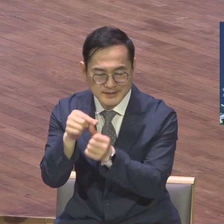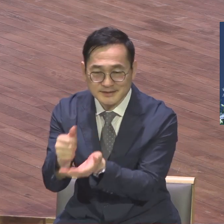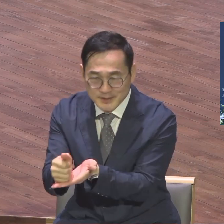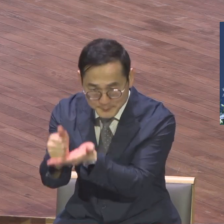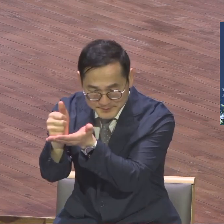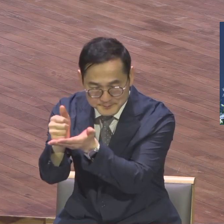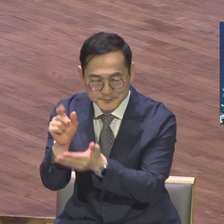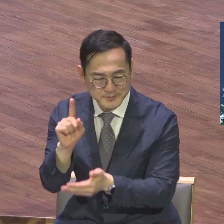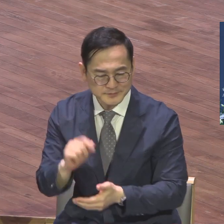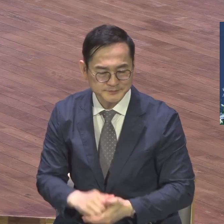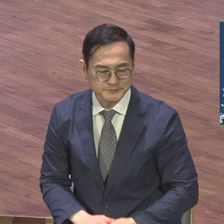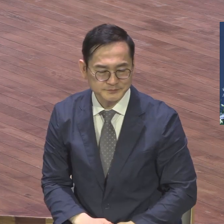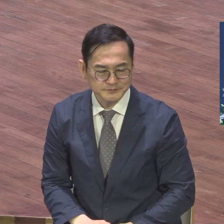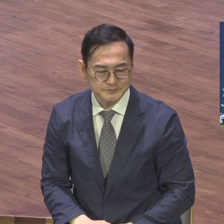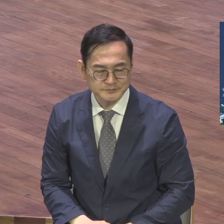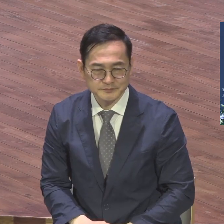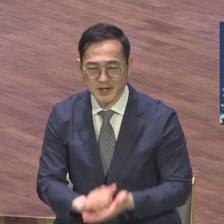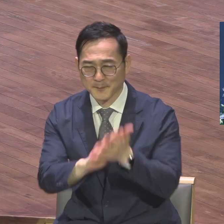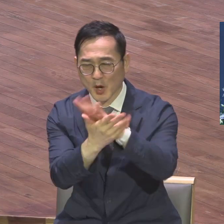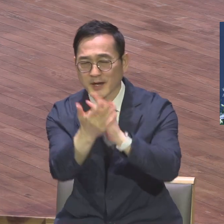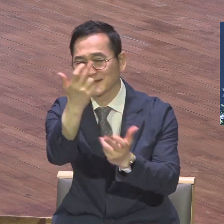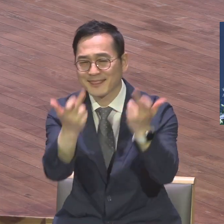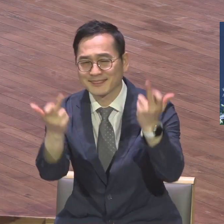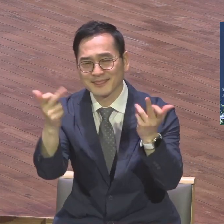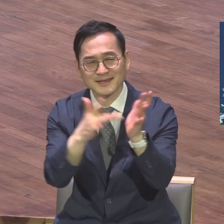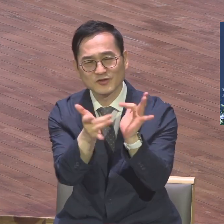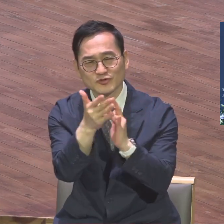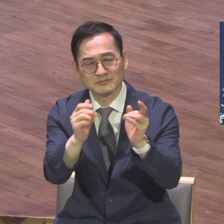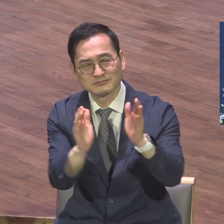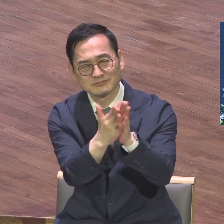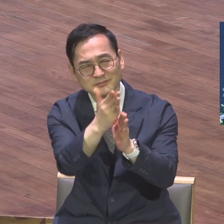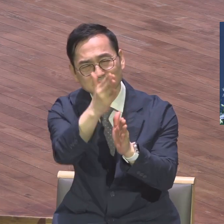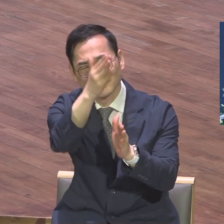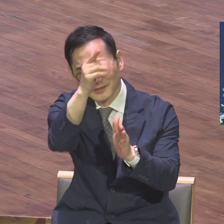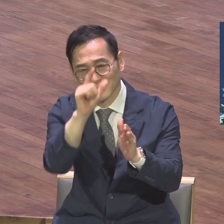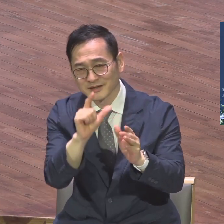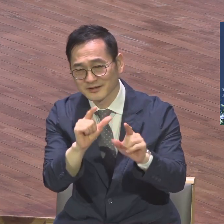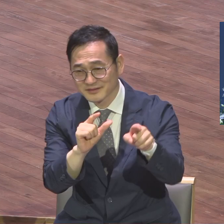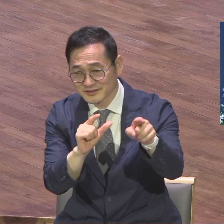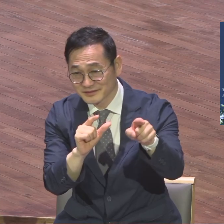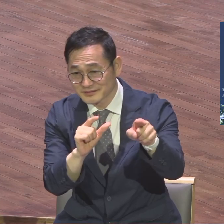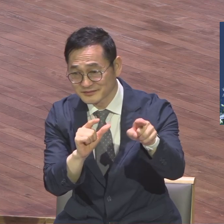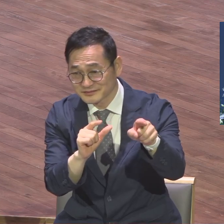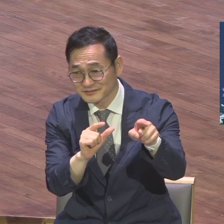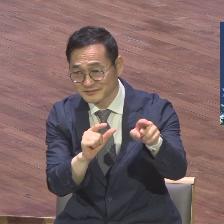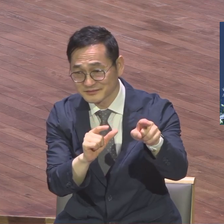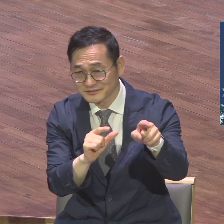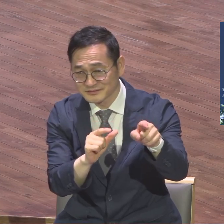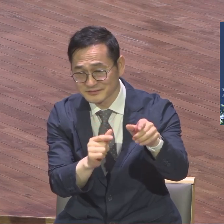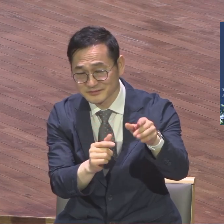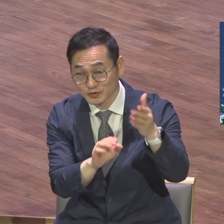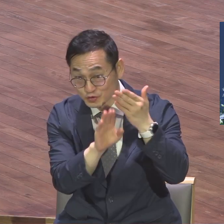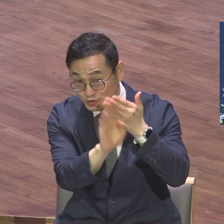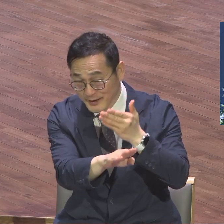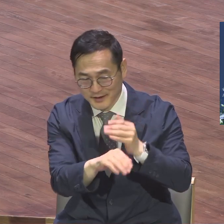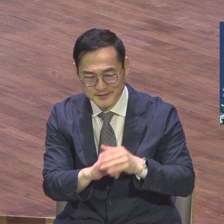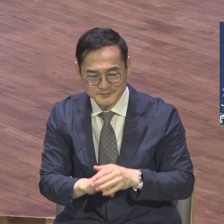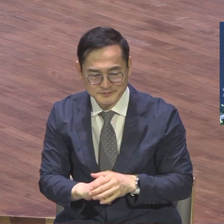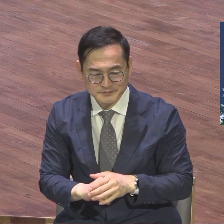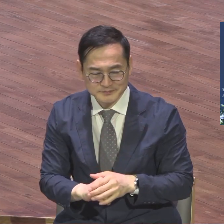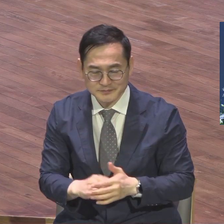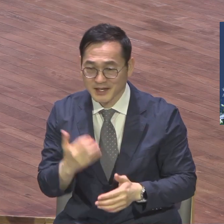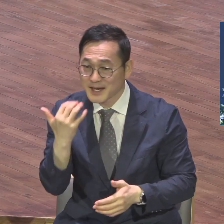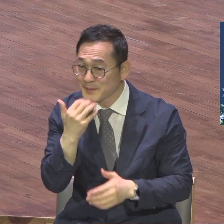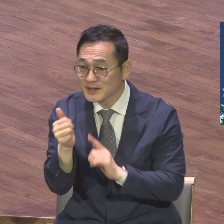말씀은 변화산 사건과 연결이 되어 있는 말씀이지요. 마가복음 8장에 보면 예수님께서 이 베드로